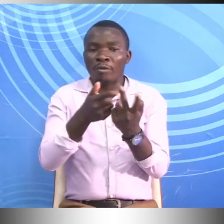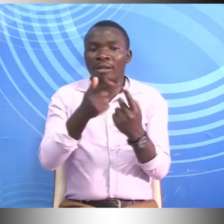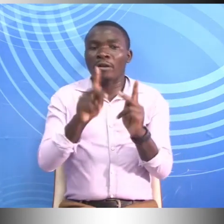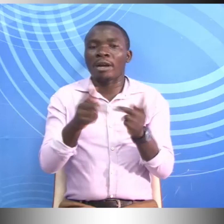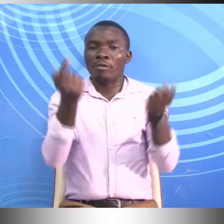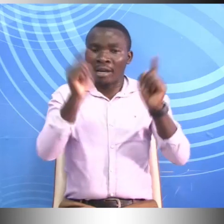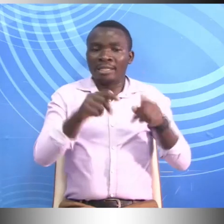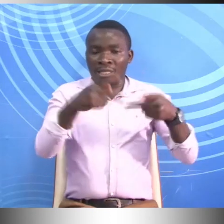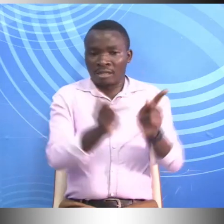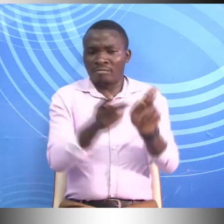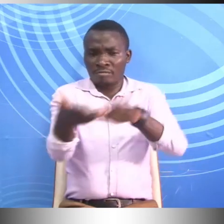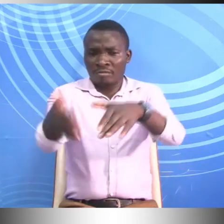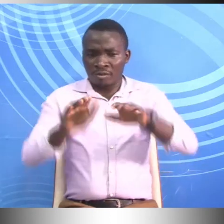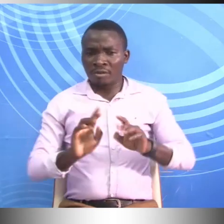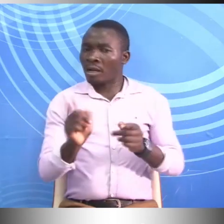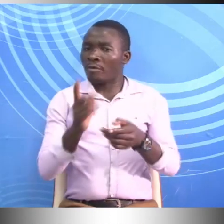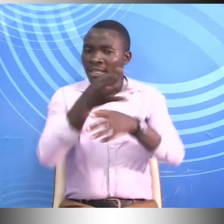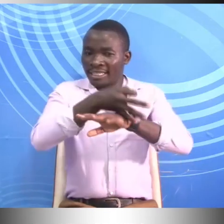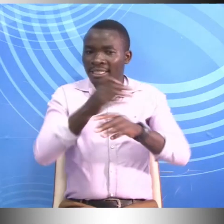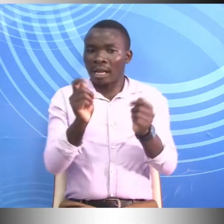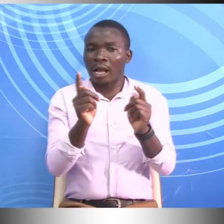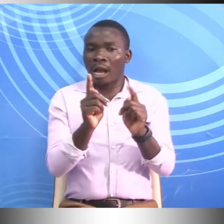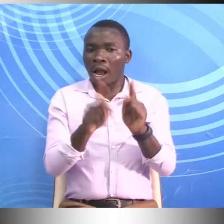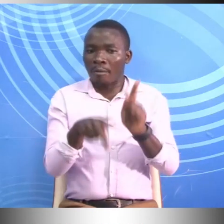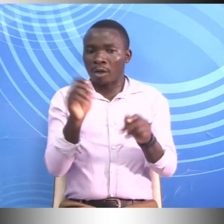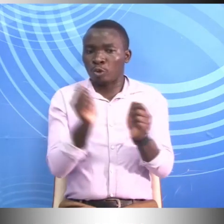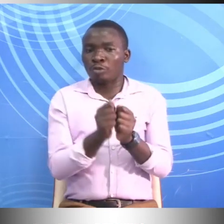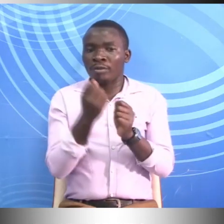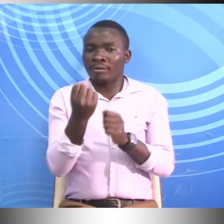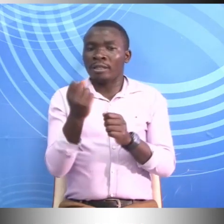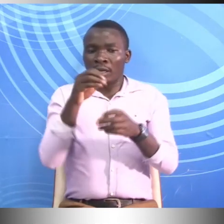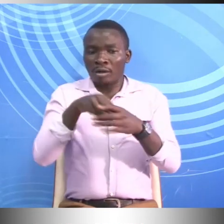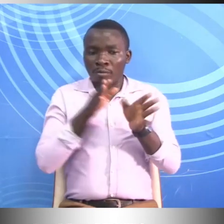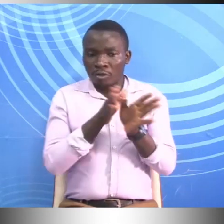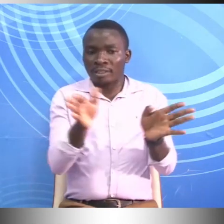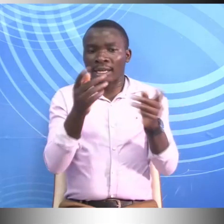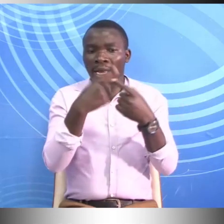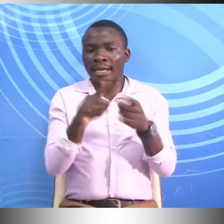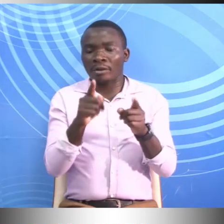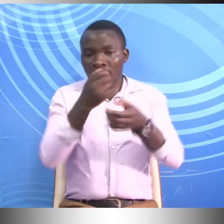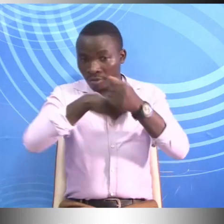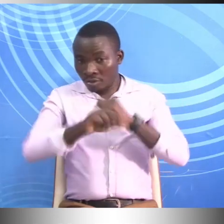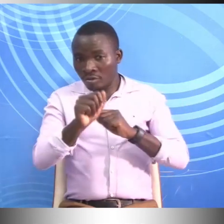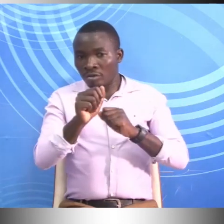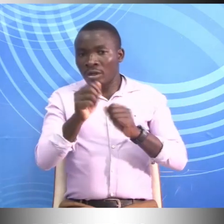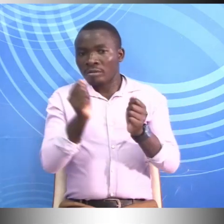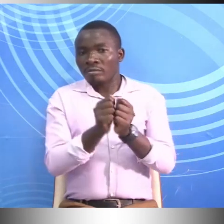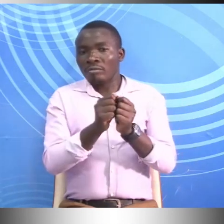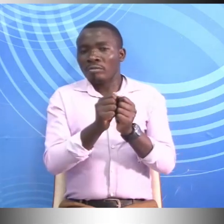w'abitabirikiriyo, uwo ntugomba kurenza abantu 15 muri rusange, naho imihango yo gushyingura yo ntigomba kurenza